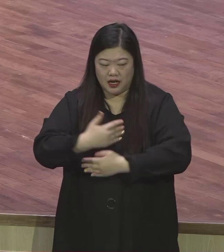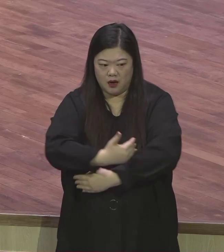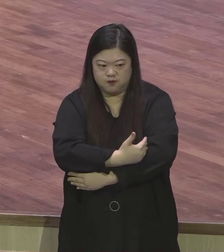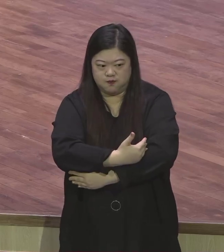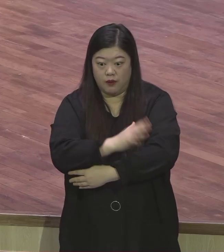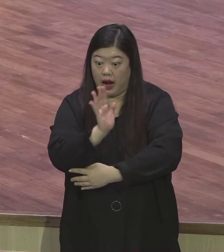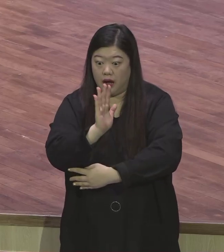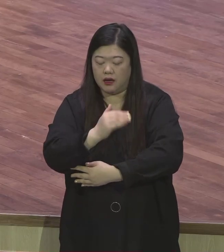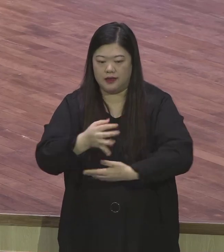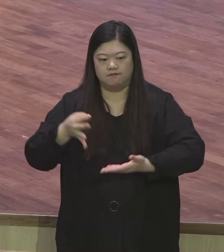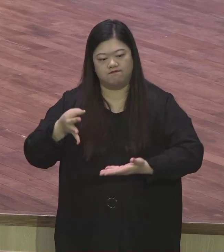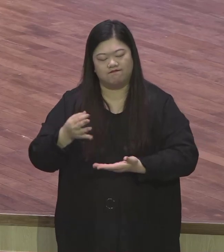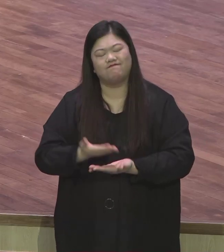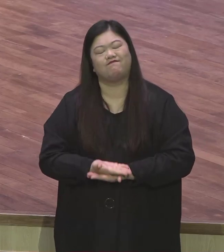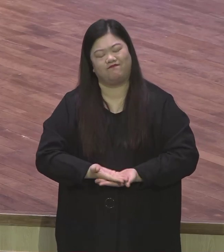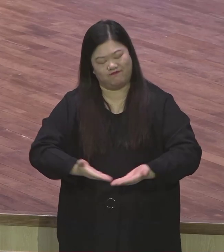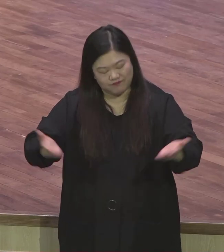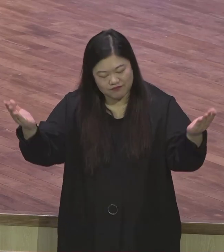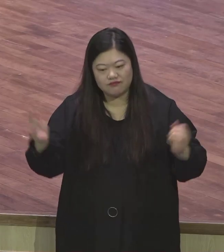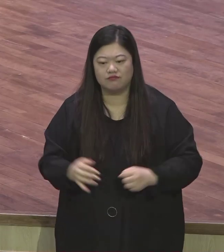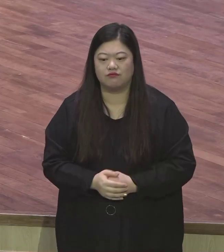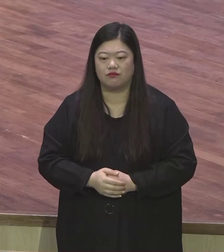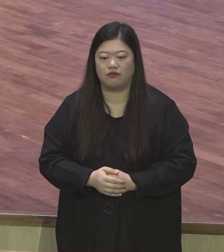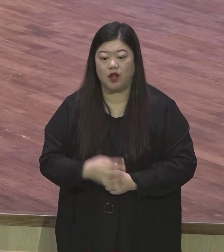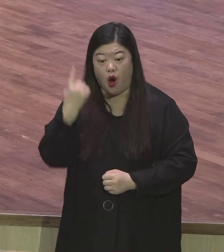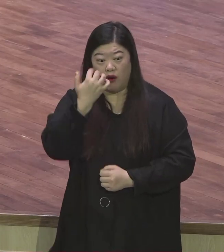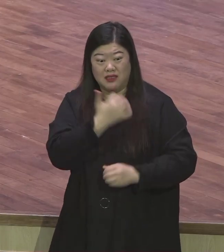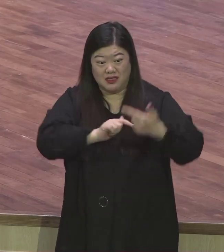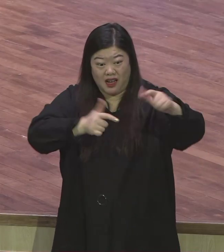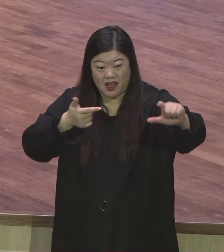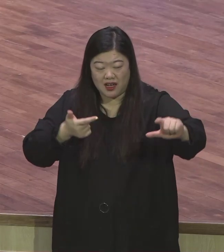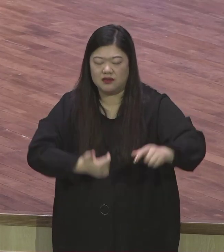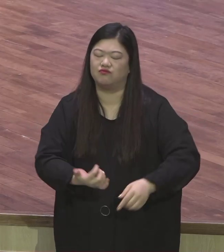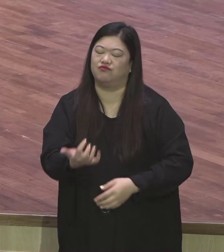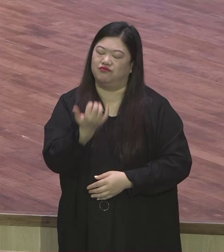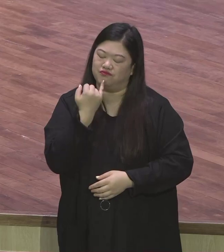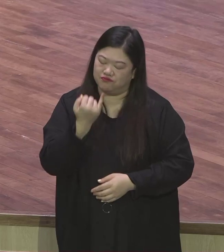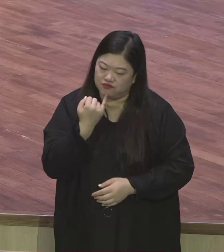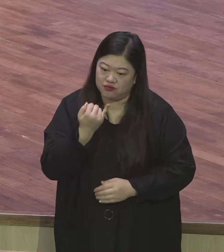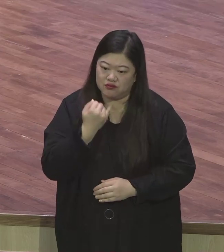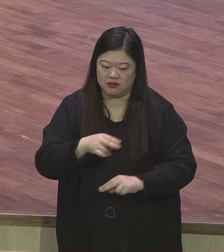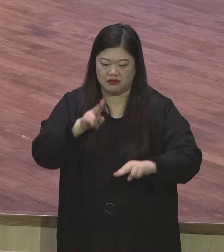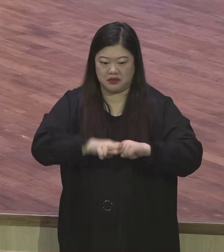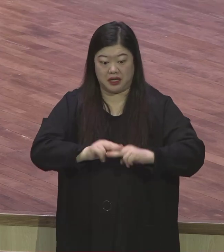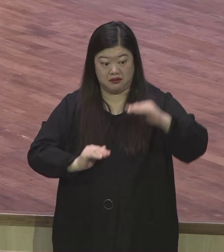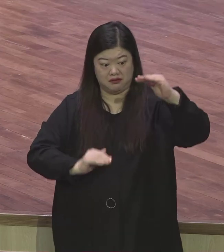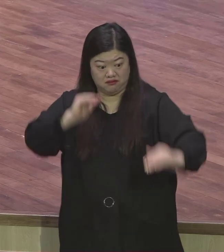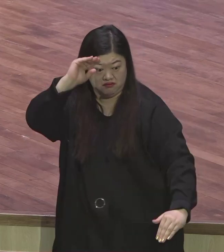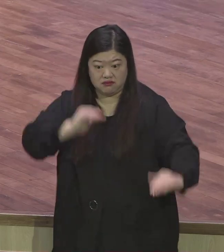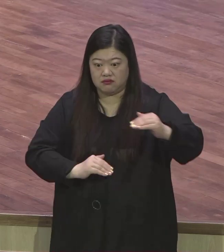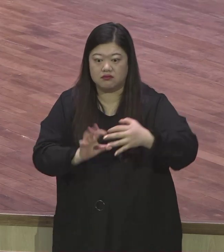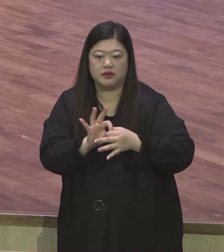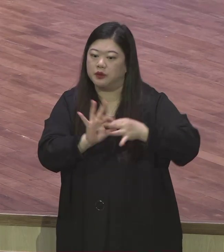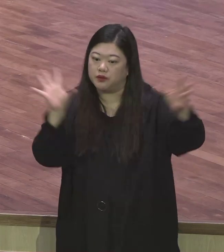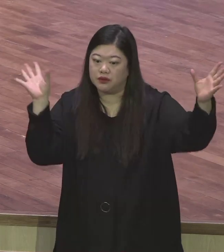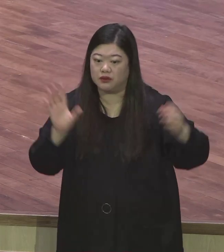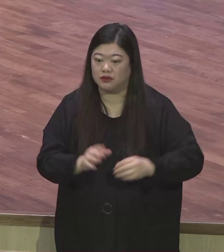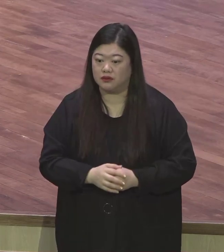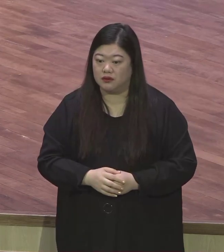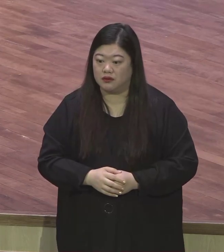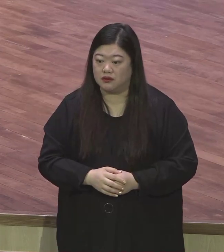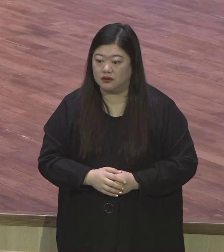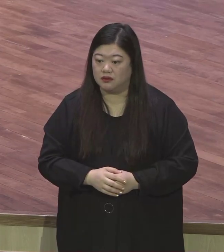인종의 차별도, 지위의 고하도, 신분의 구별도 전부 내려놓았습니다.